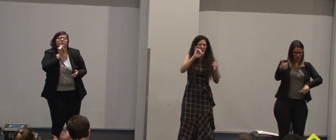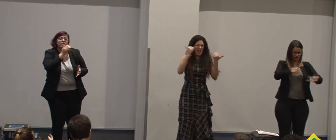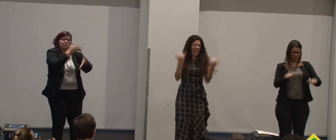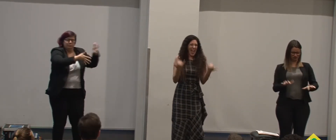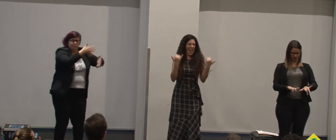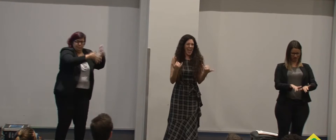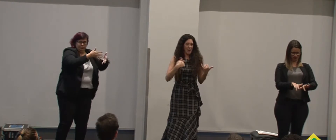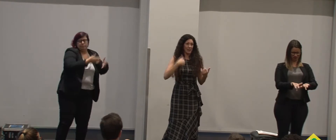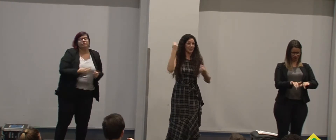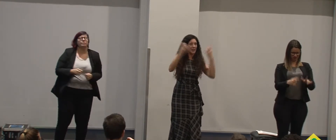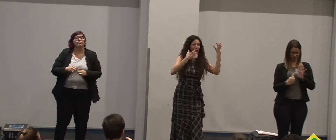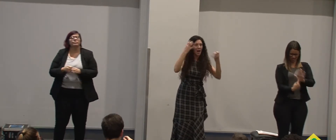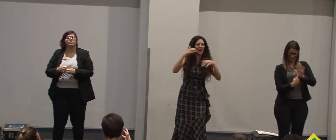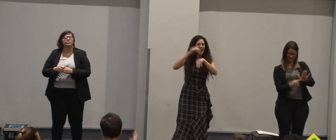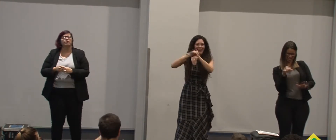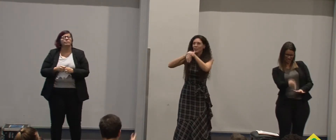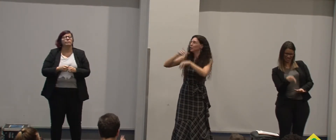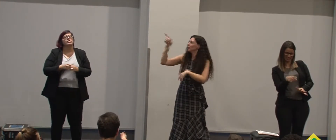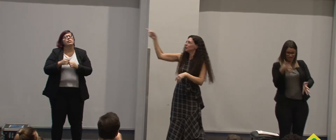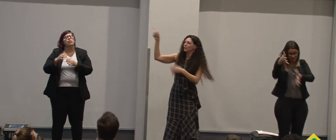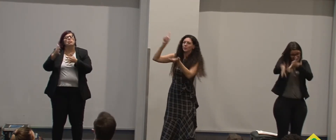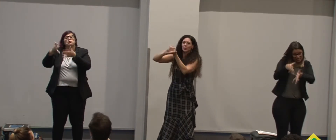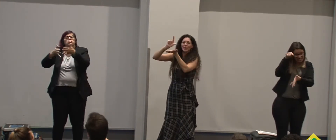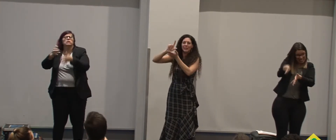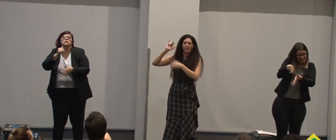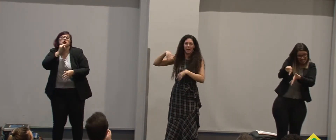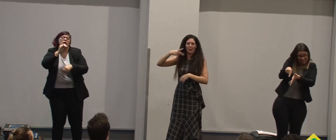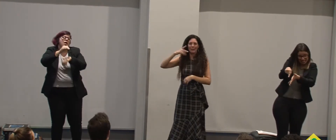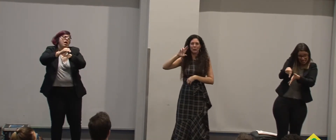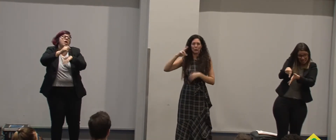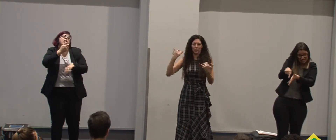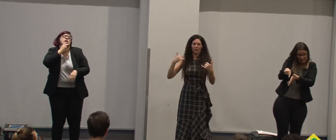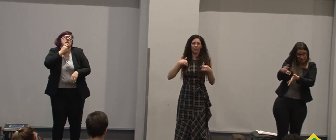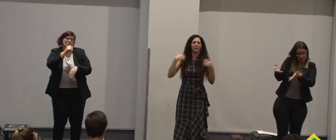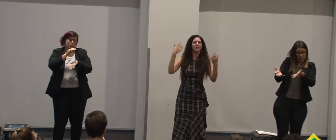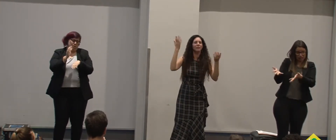o tempo inteiro entre esses dois idiomas, né? Então,